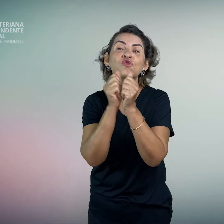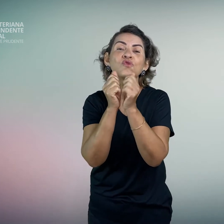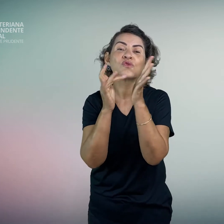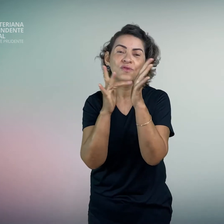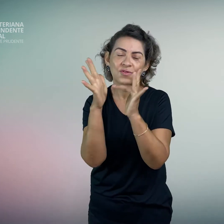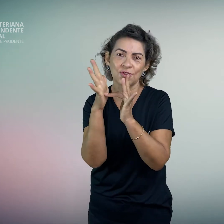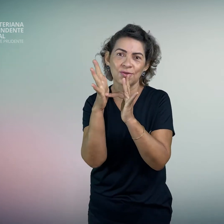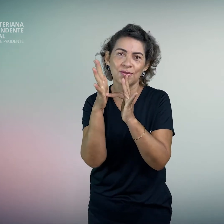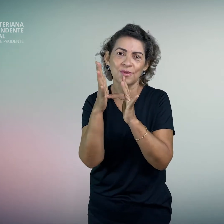Jesus.